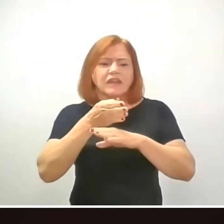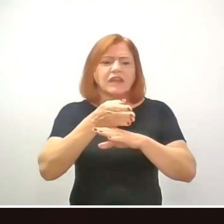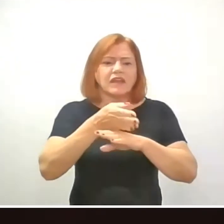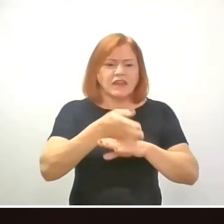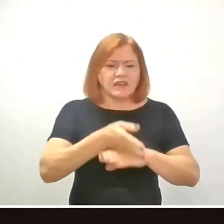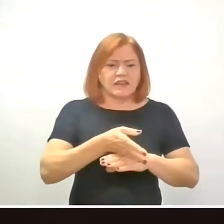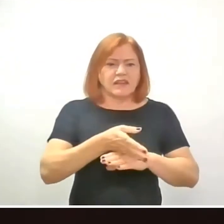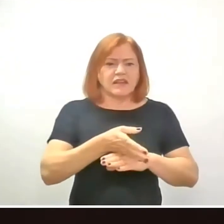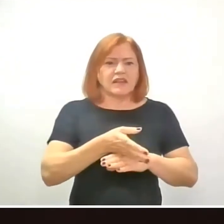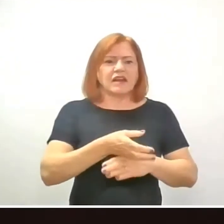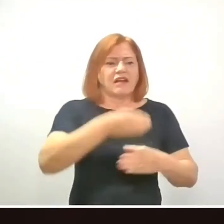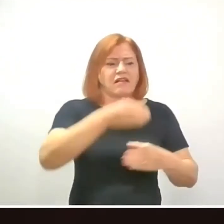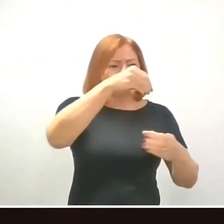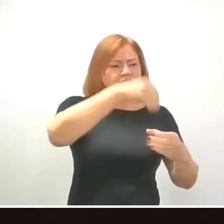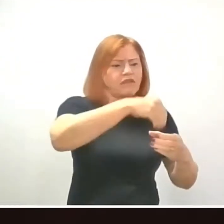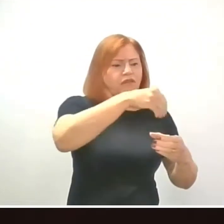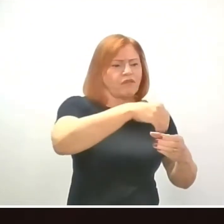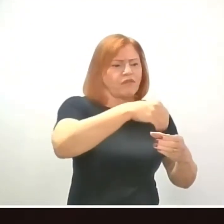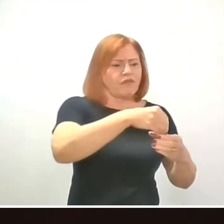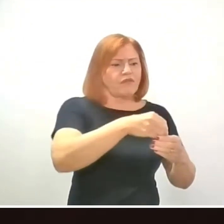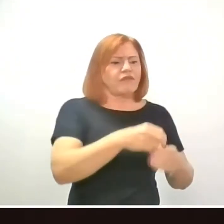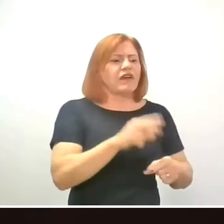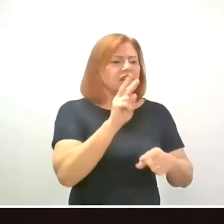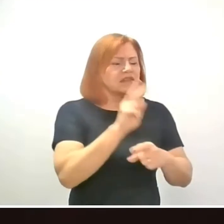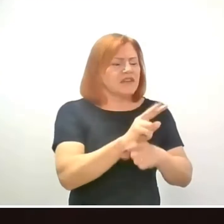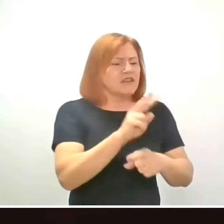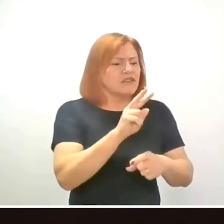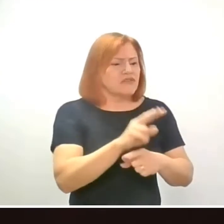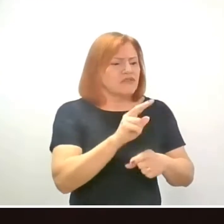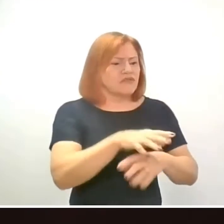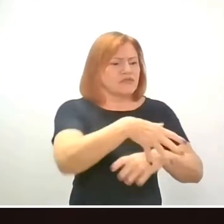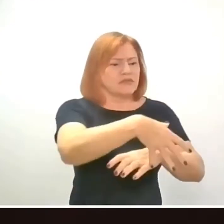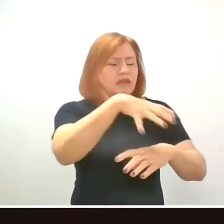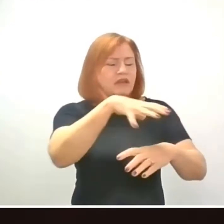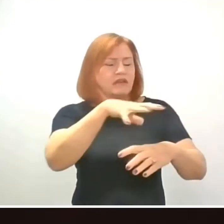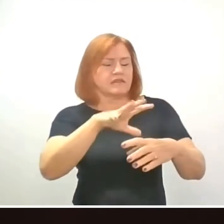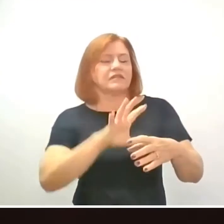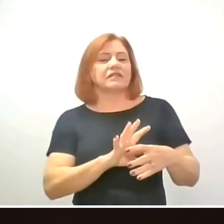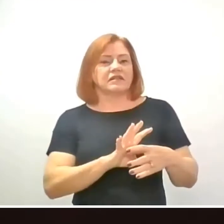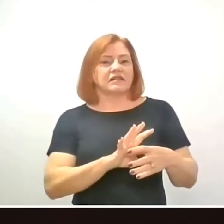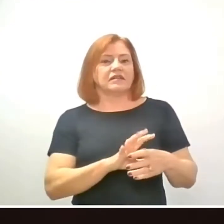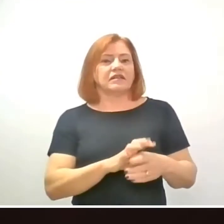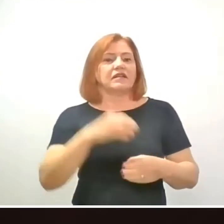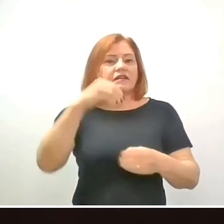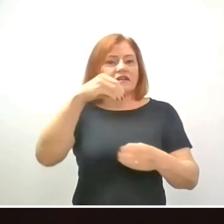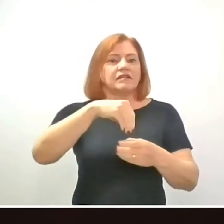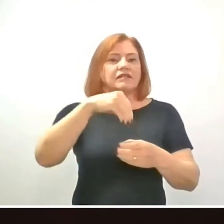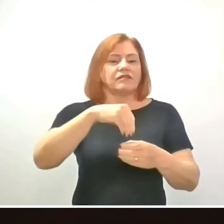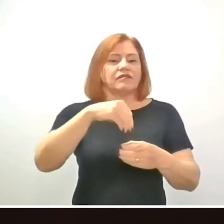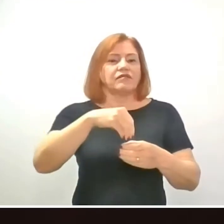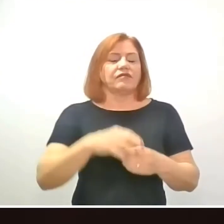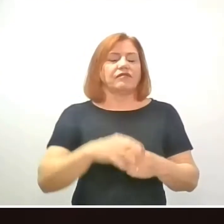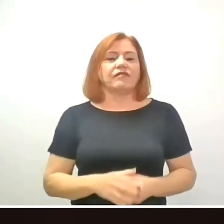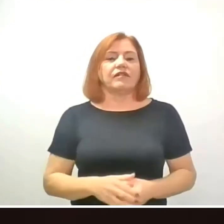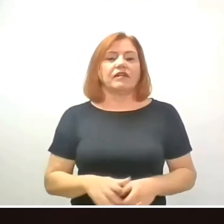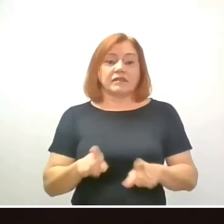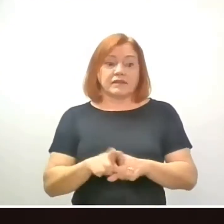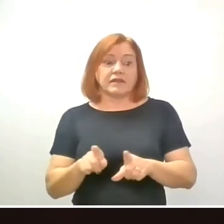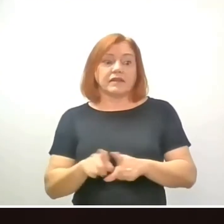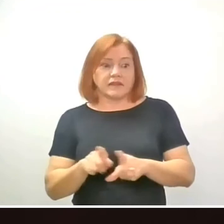lado, ajudar na manutenção da estância, como suas ofertas, e, por outro lado, também vai estar garantindo as